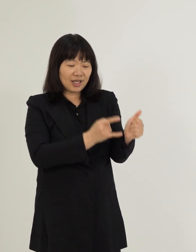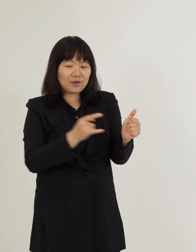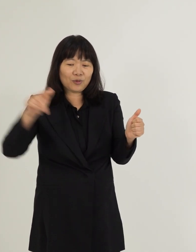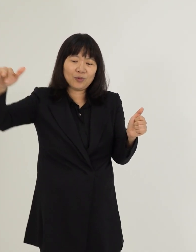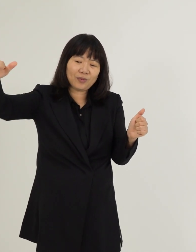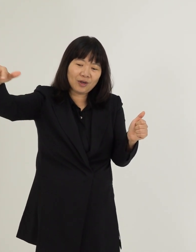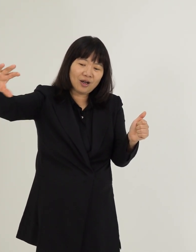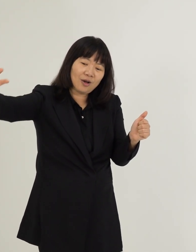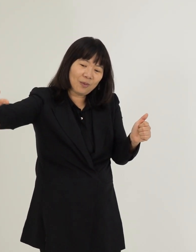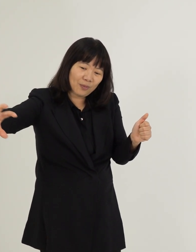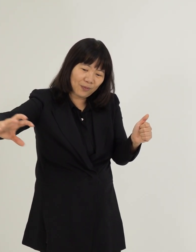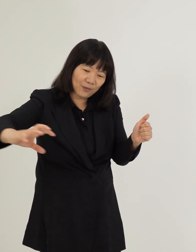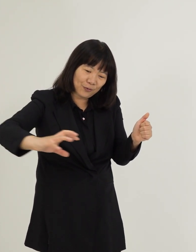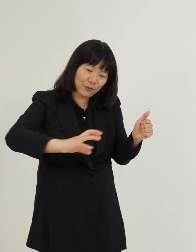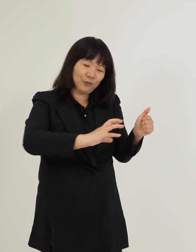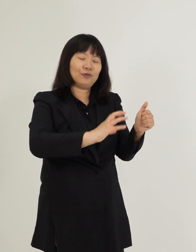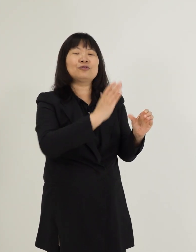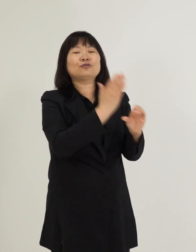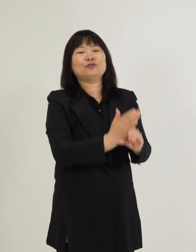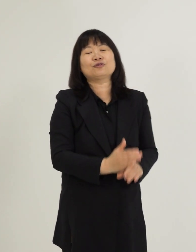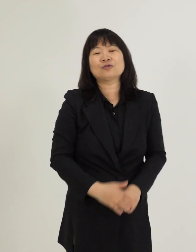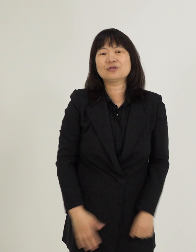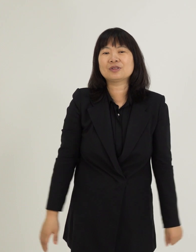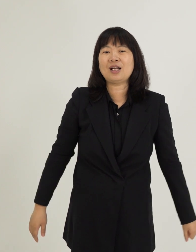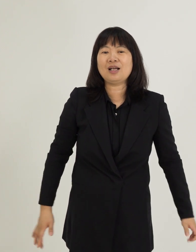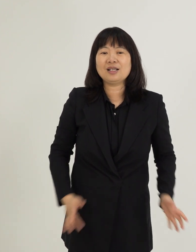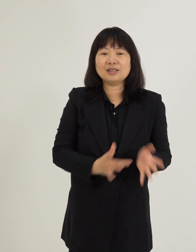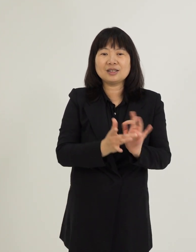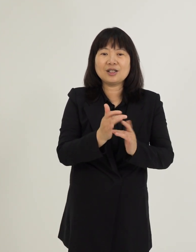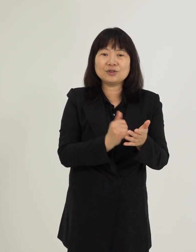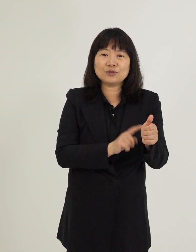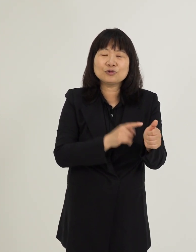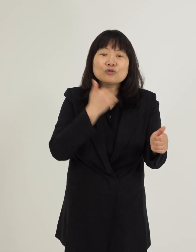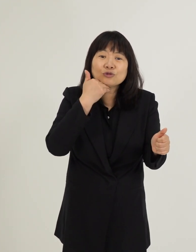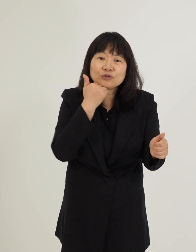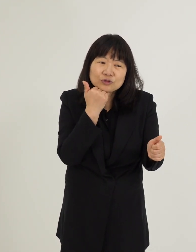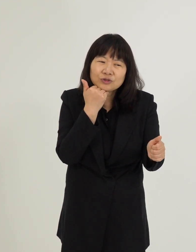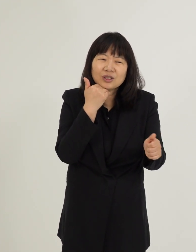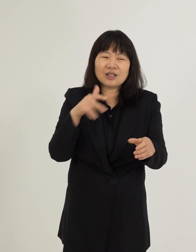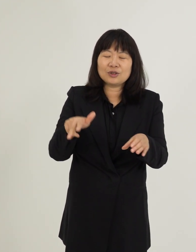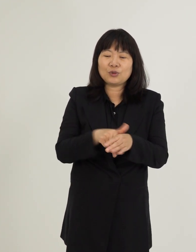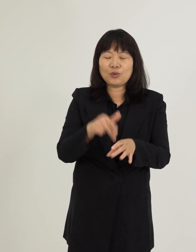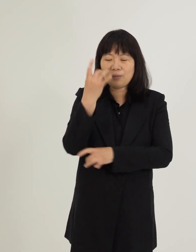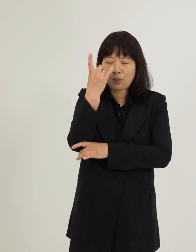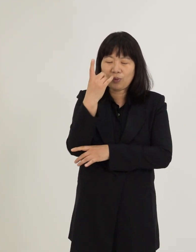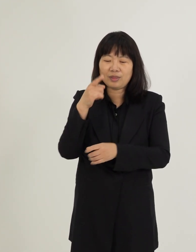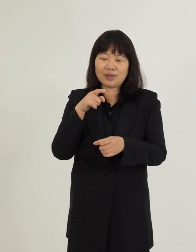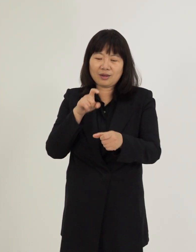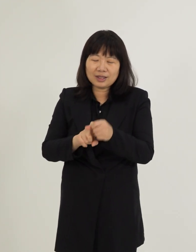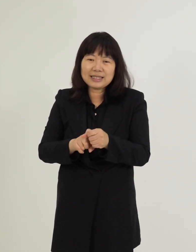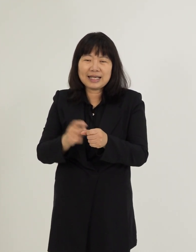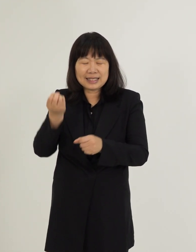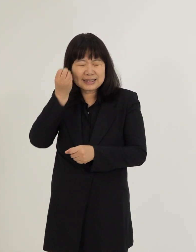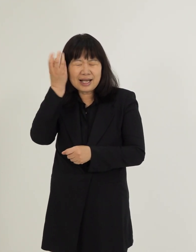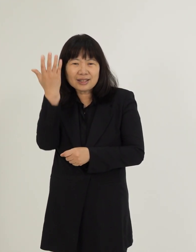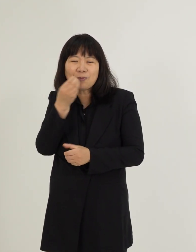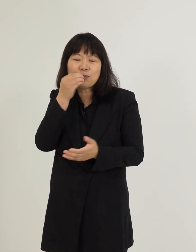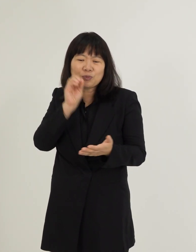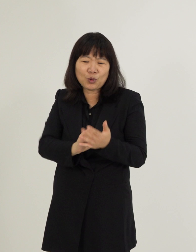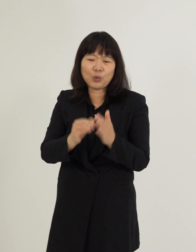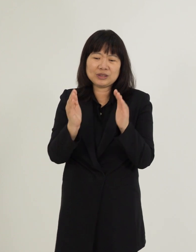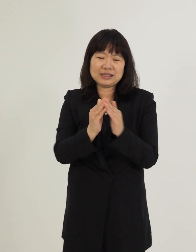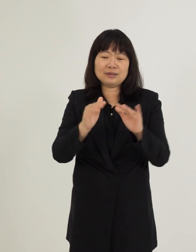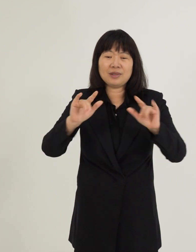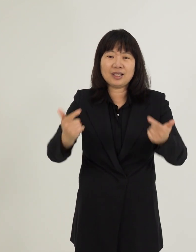나오고 있어요. 예수는 누굽니까? 그런 종교적인 본질을 잃어버린 돌덩어리 집이